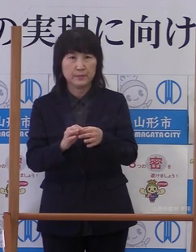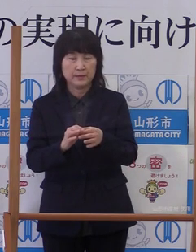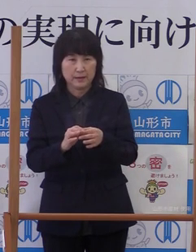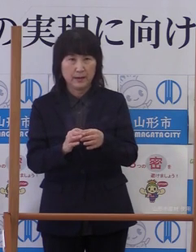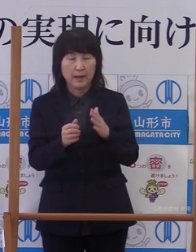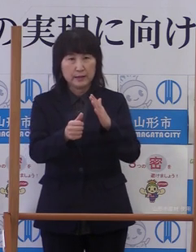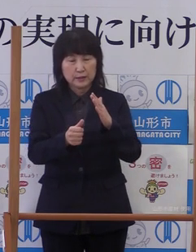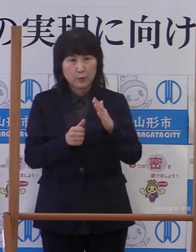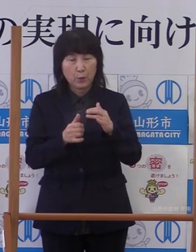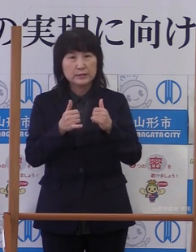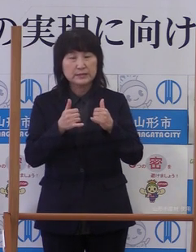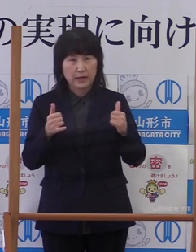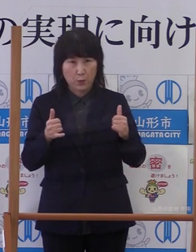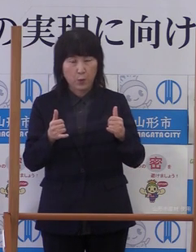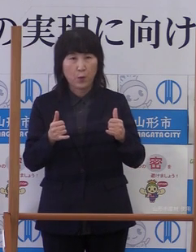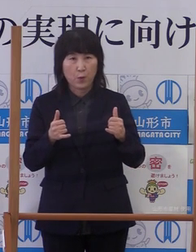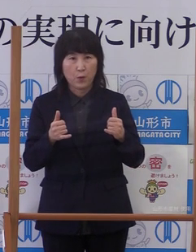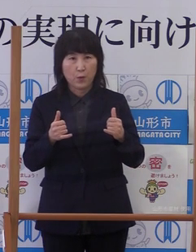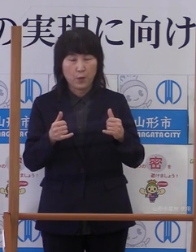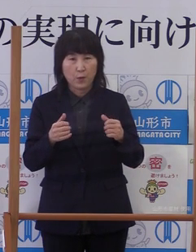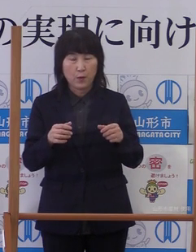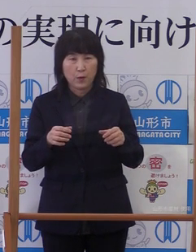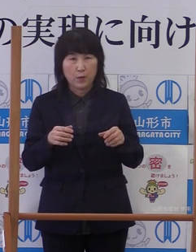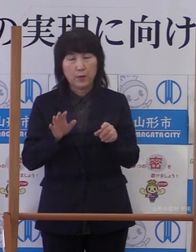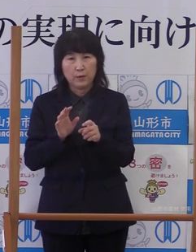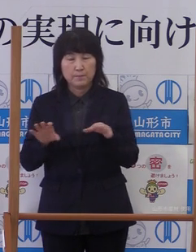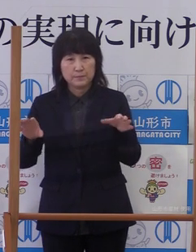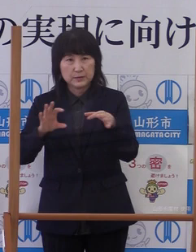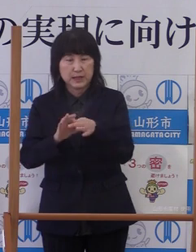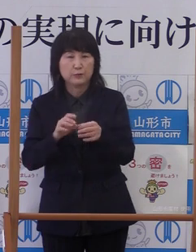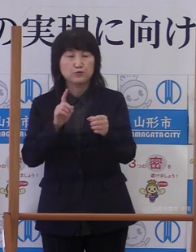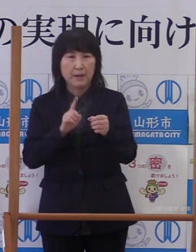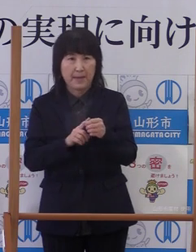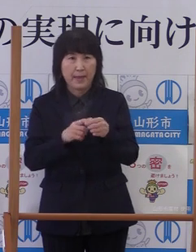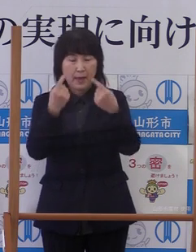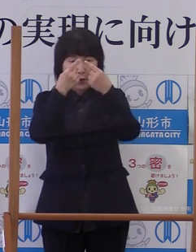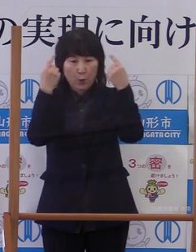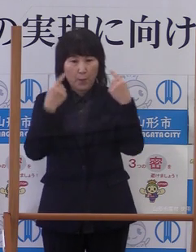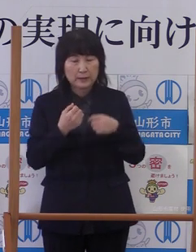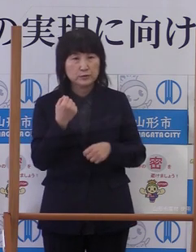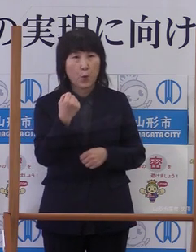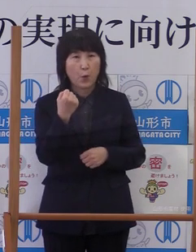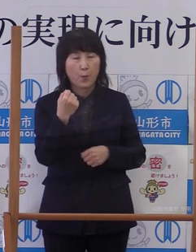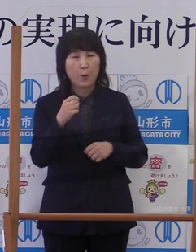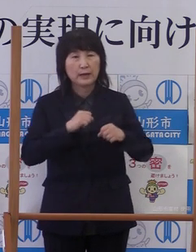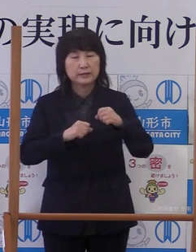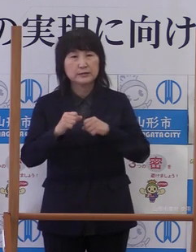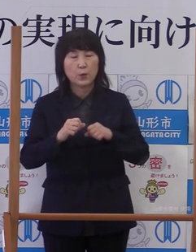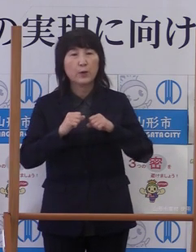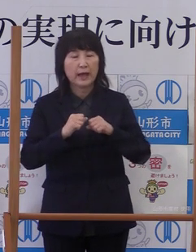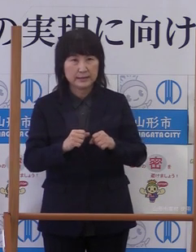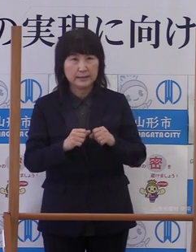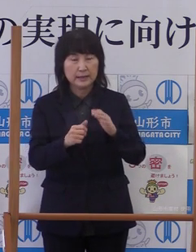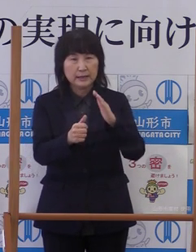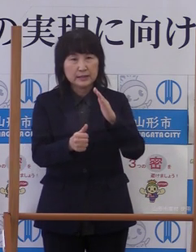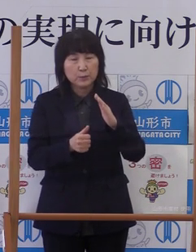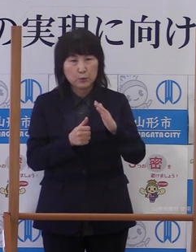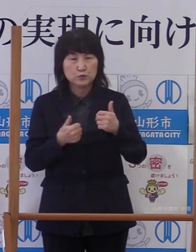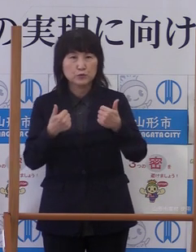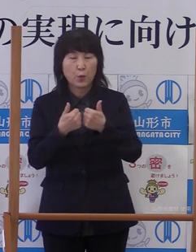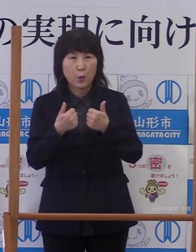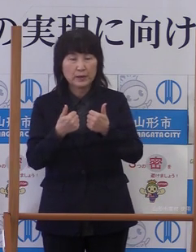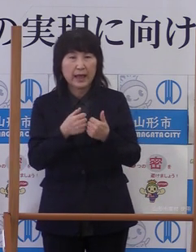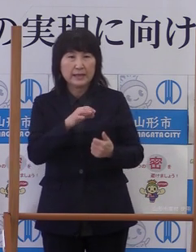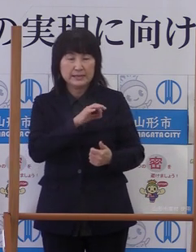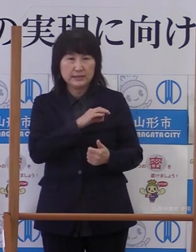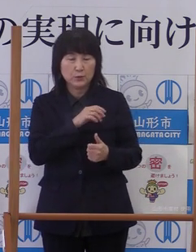きこもり生活者を包括的な支援につなげるため、個別の訪問活動を行う引きこもり生活相談員を新